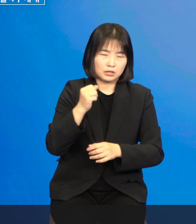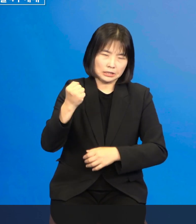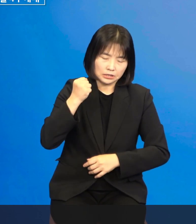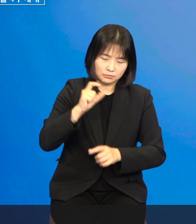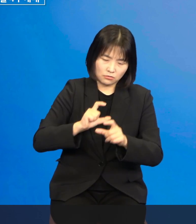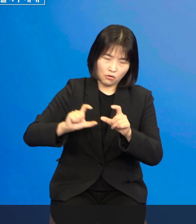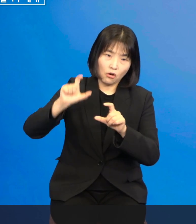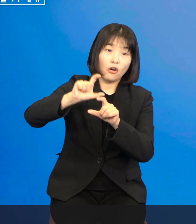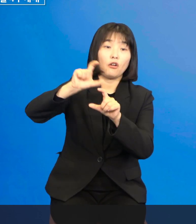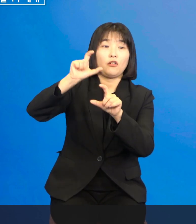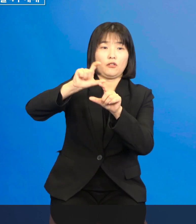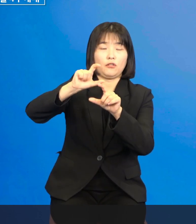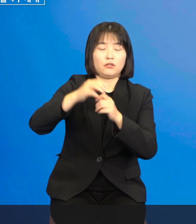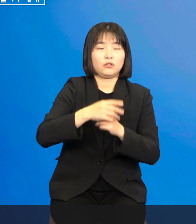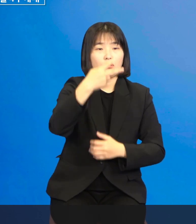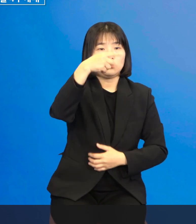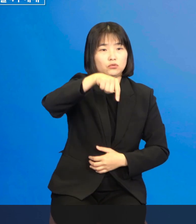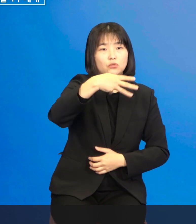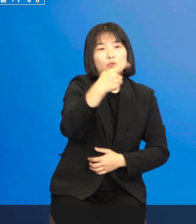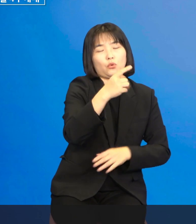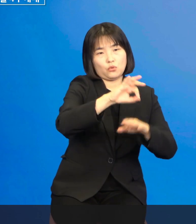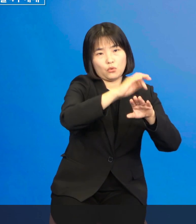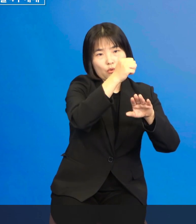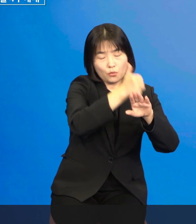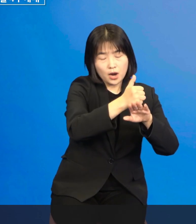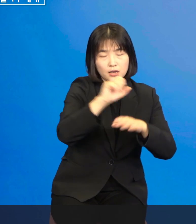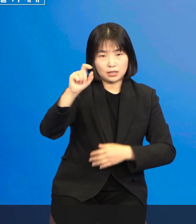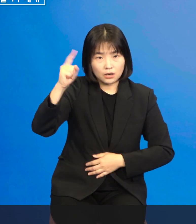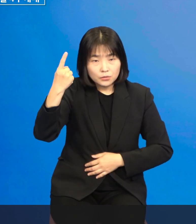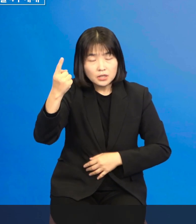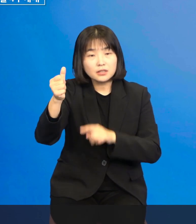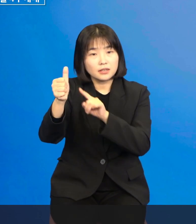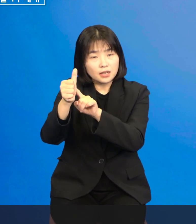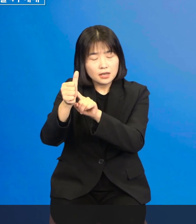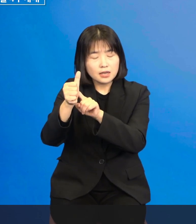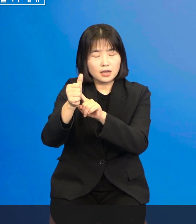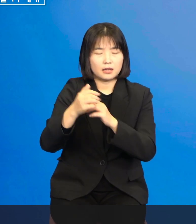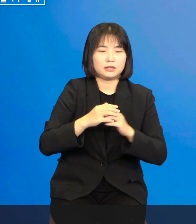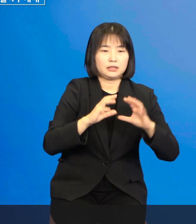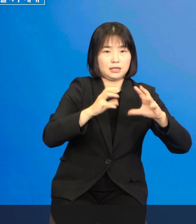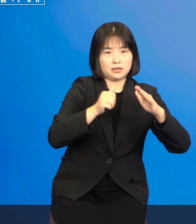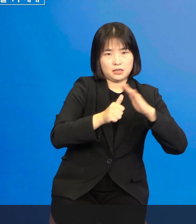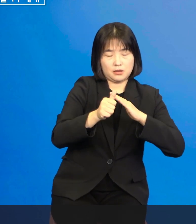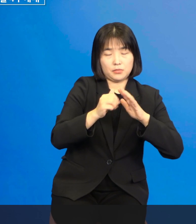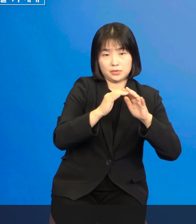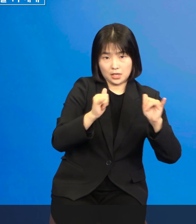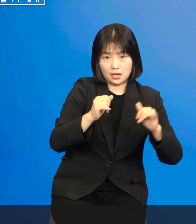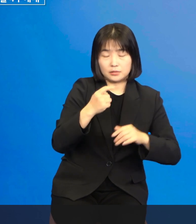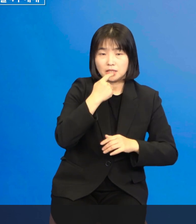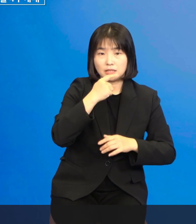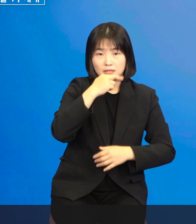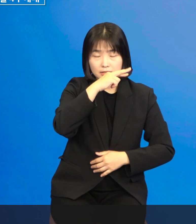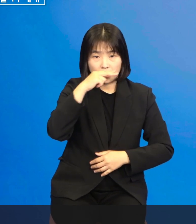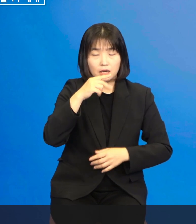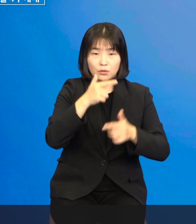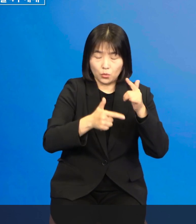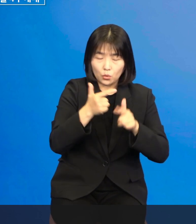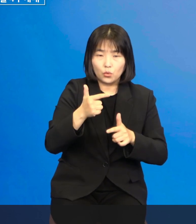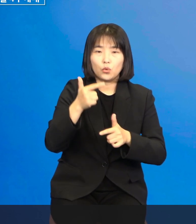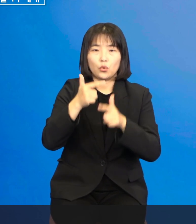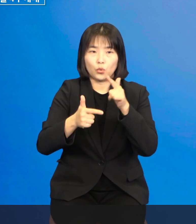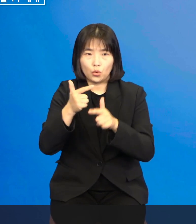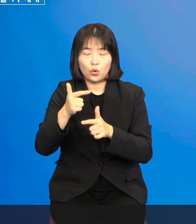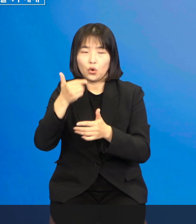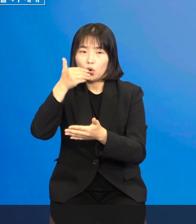점점 강대해졌다. 두로왕 히람이 다윗에게 사절 땅과 함께 백향목과 목수와